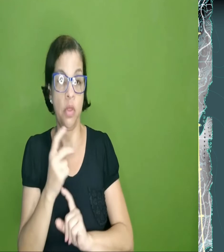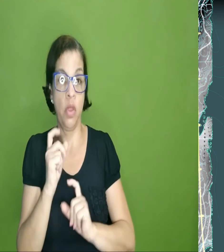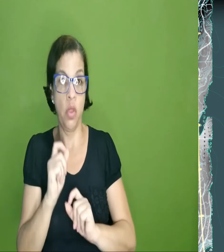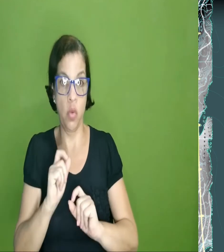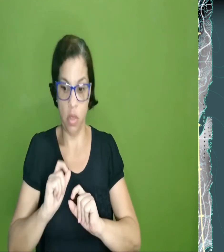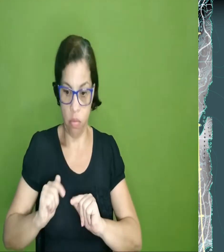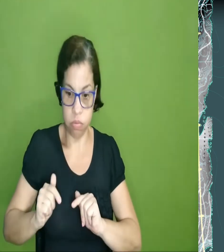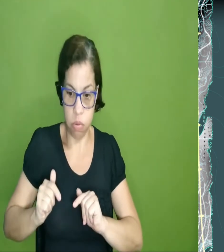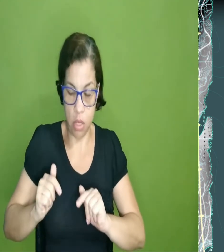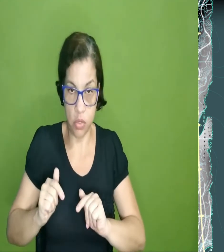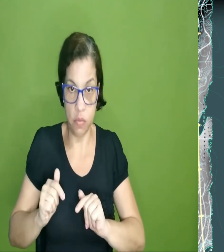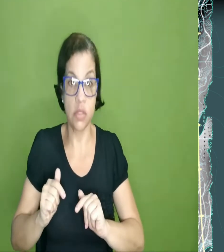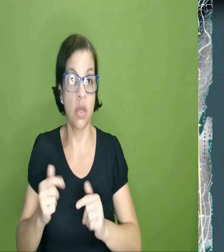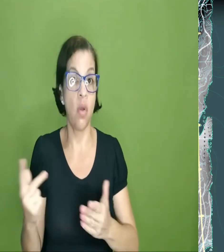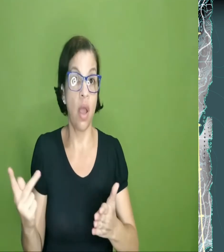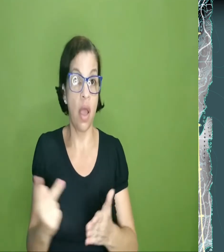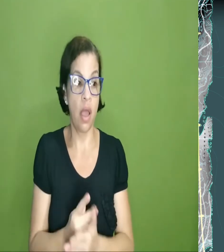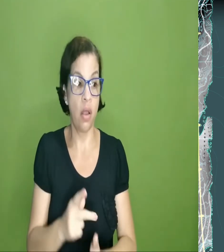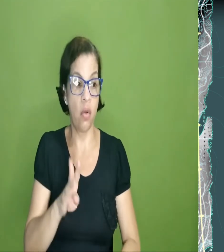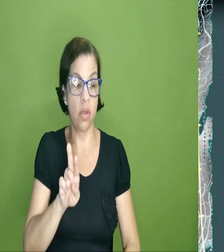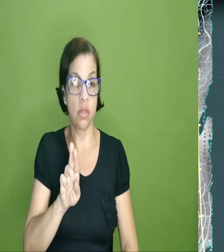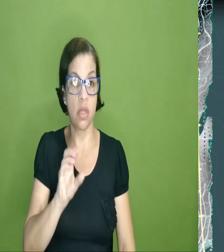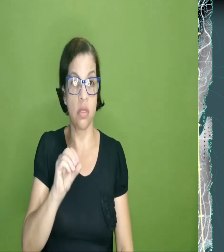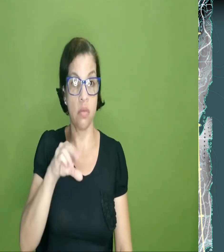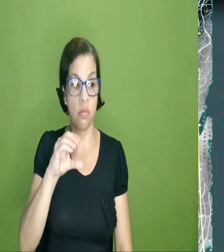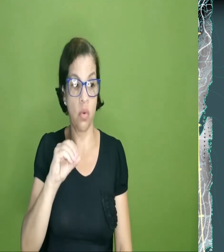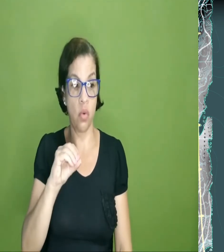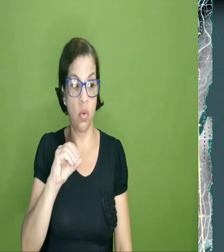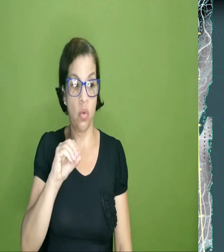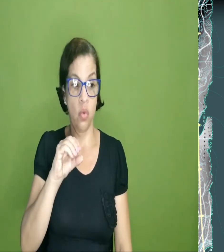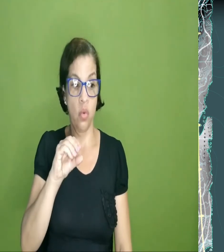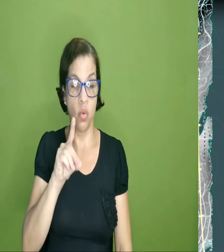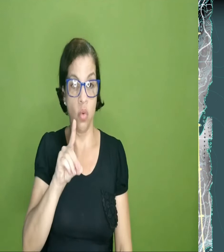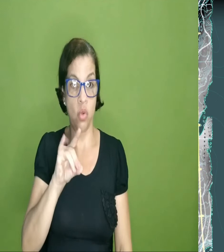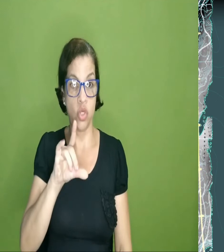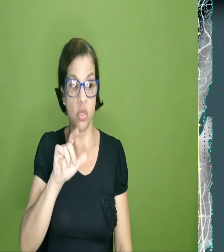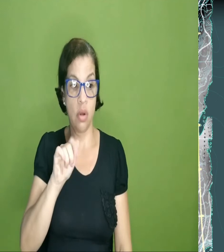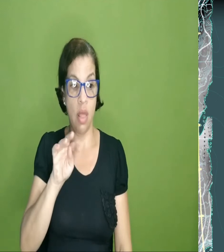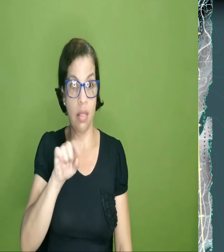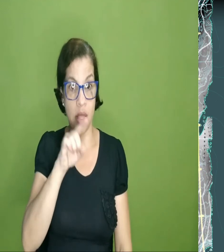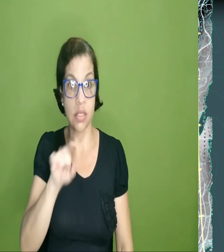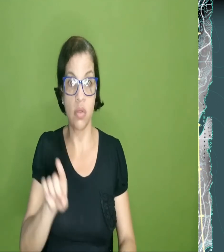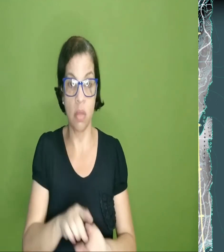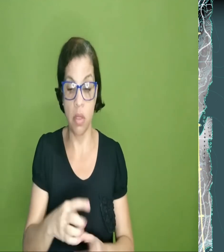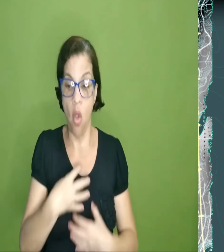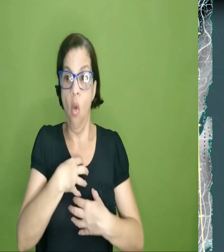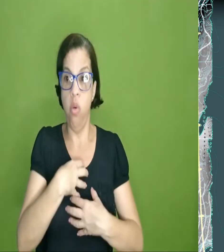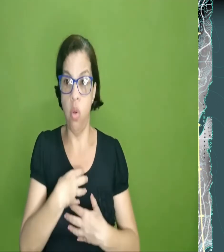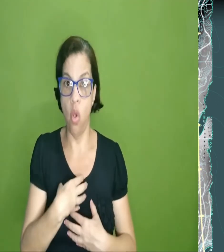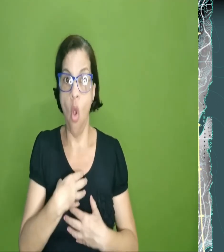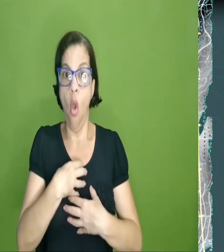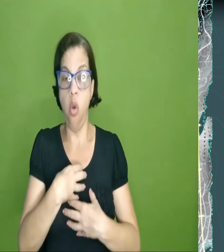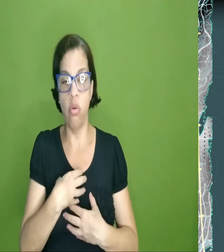ativação desses receptores leva a uma broncodilatação por aumento também da frequência respiratória. É